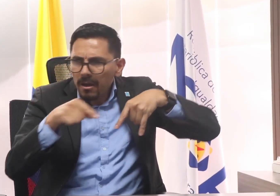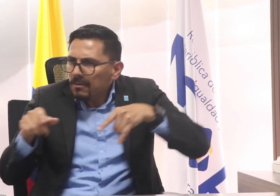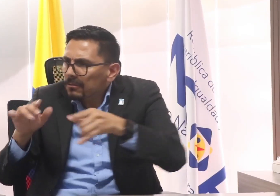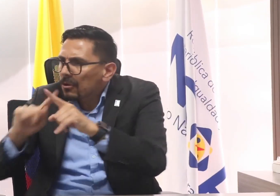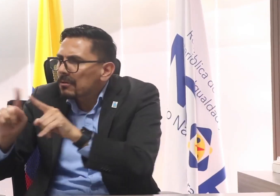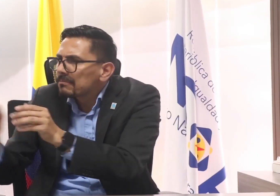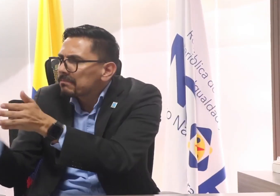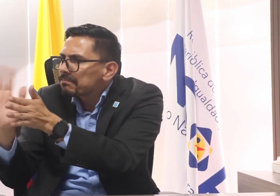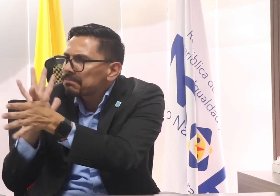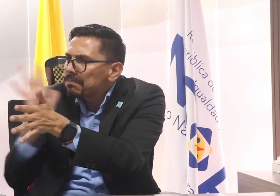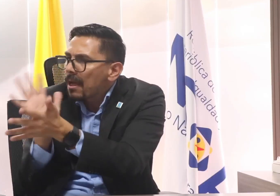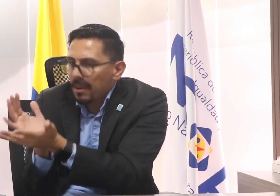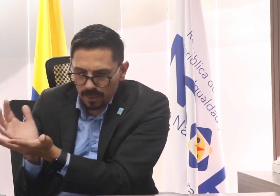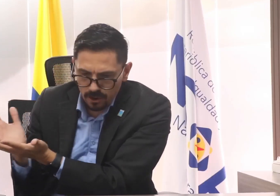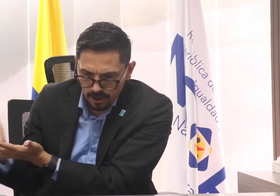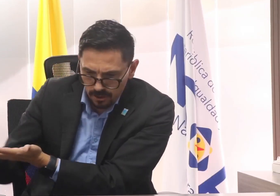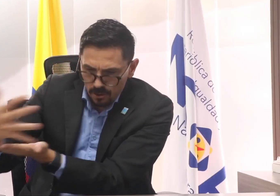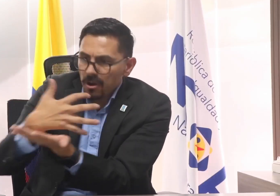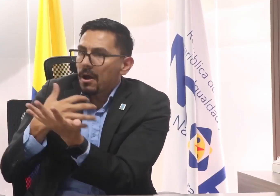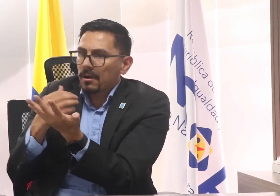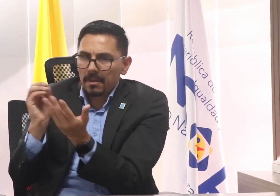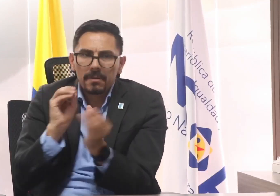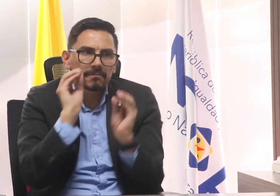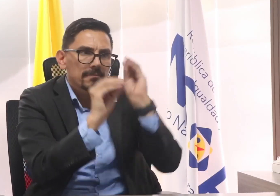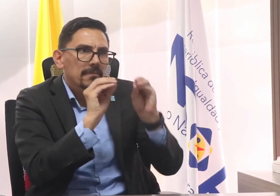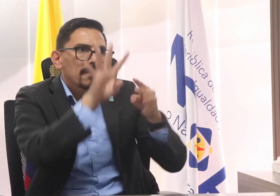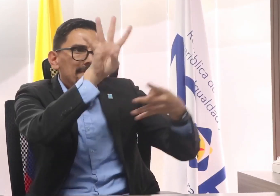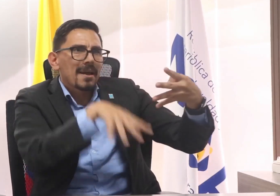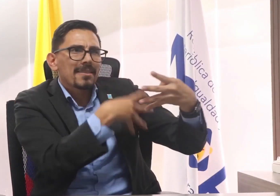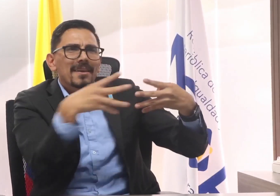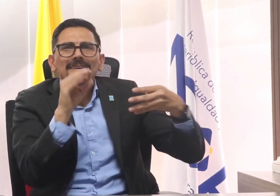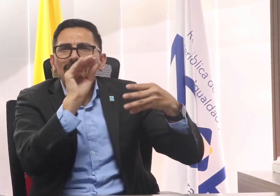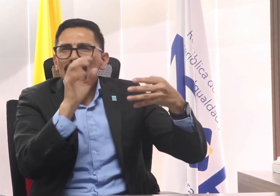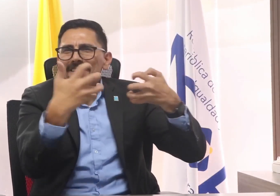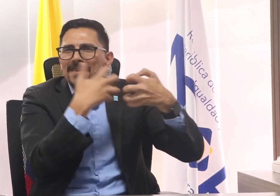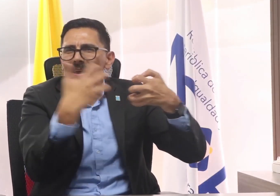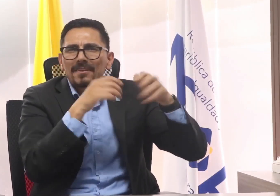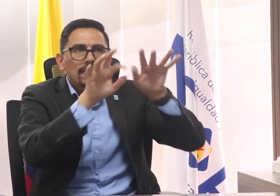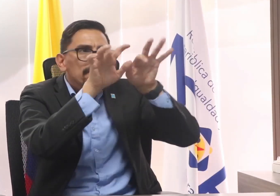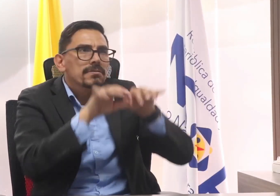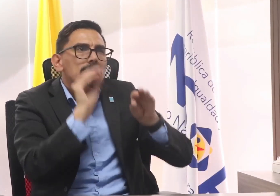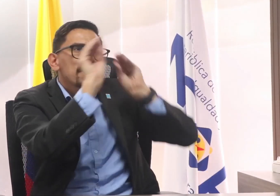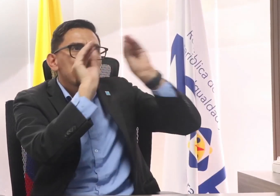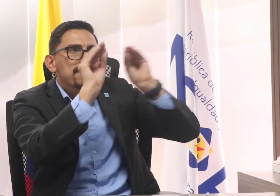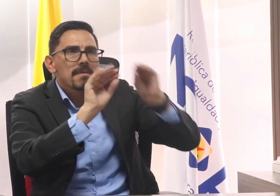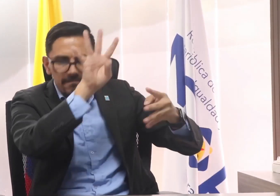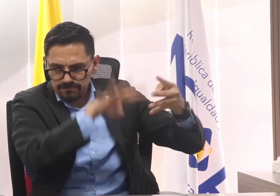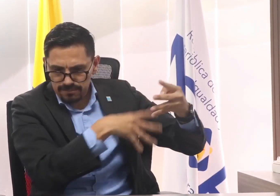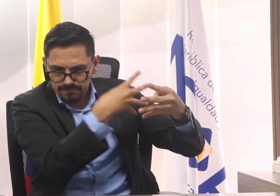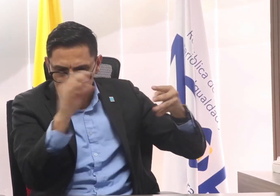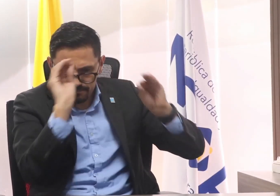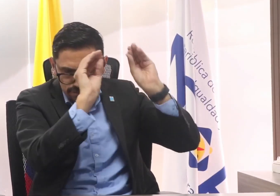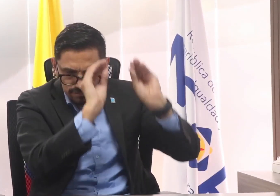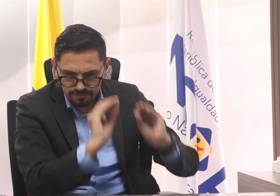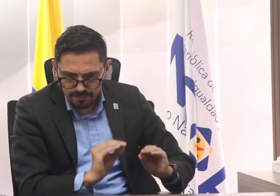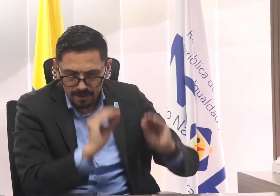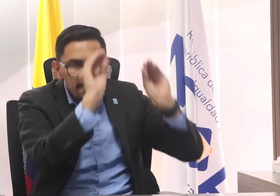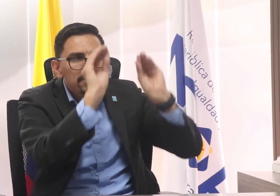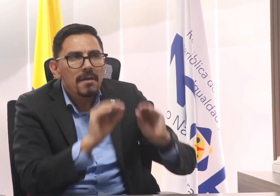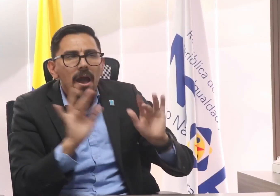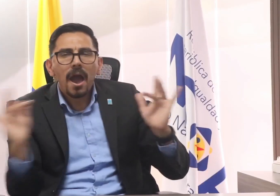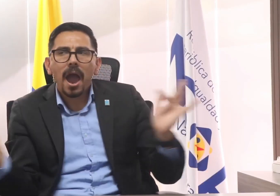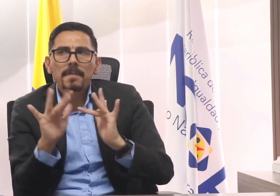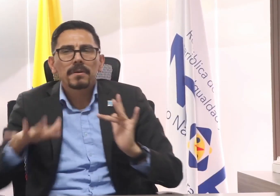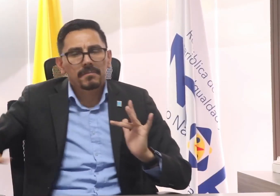El sordismo, recolección y análisis sistemático y social de las